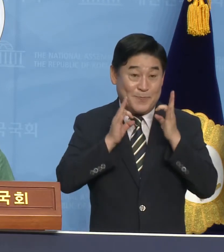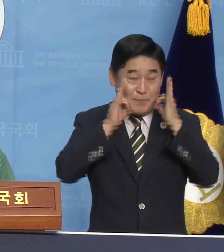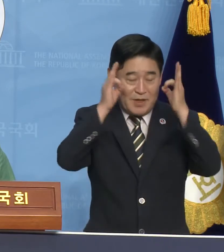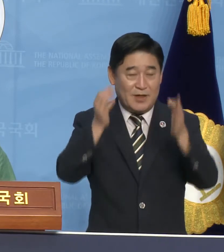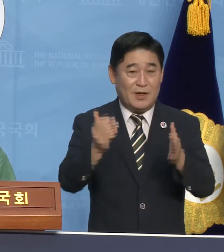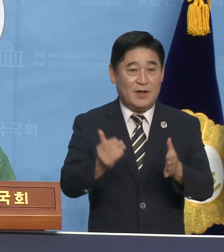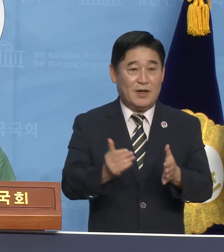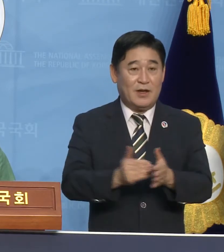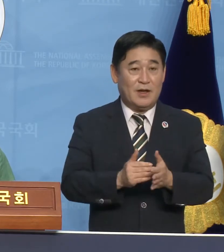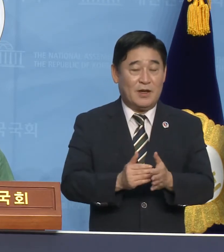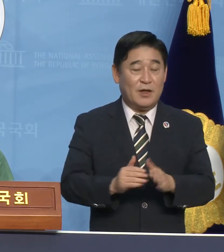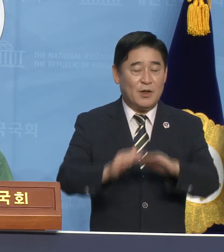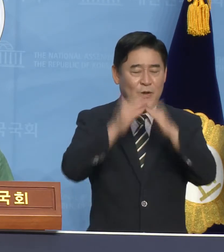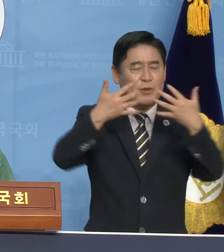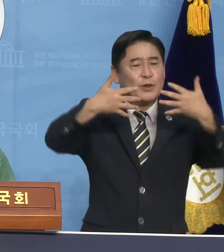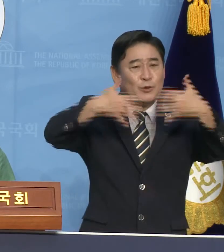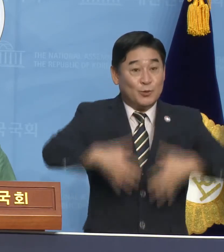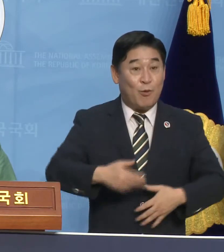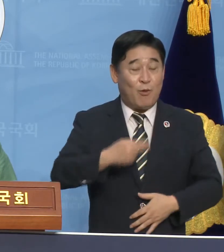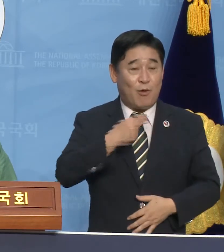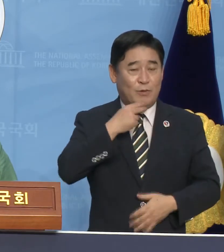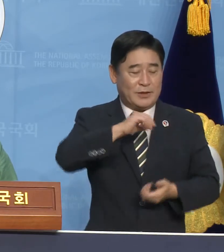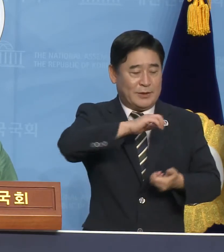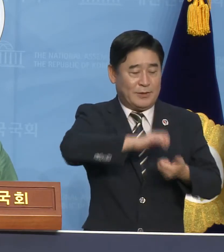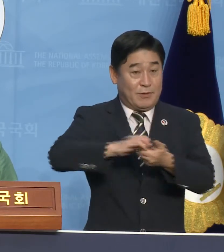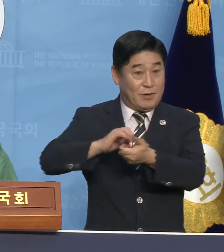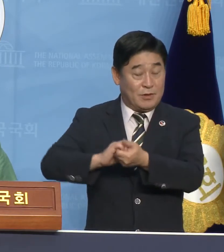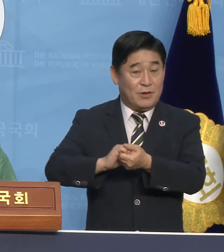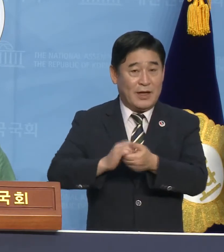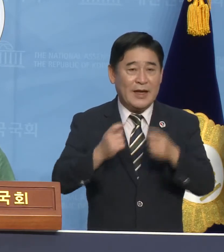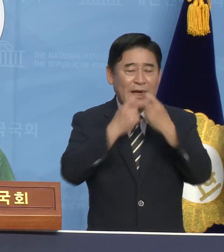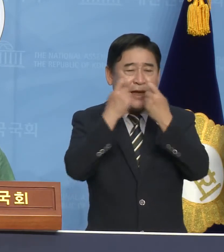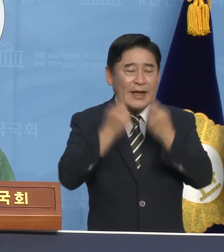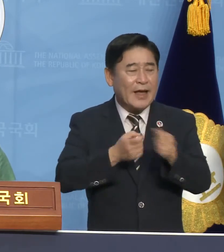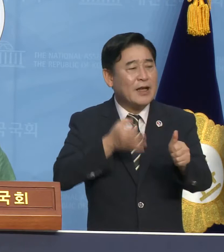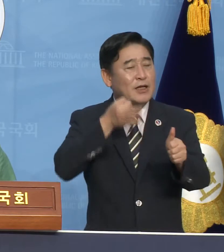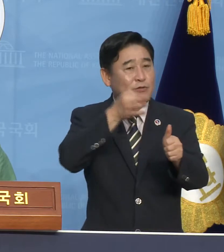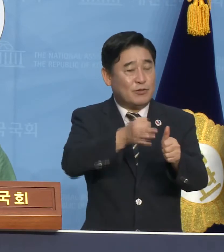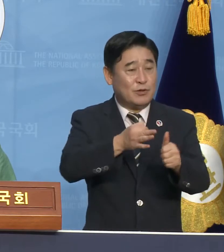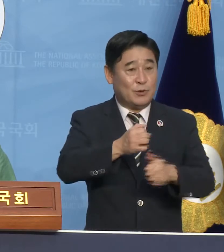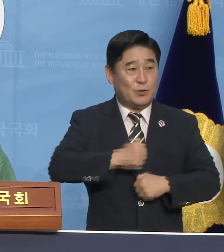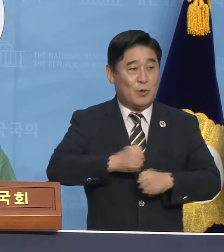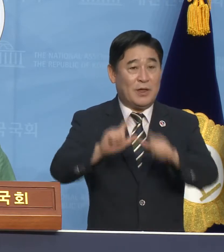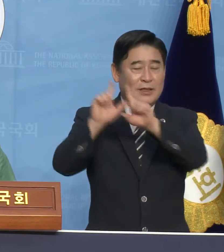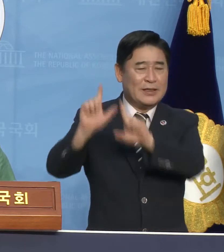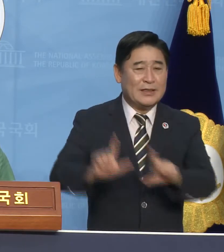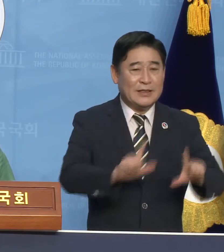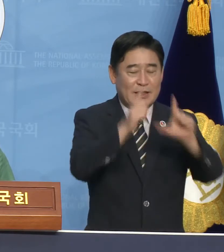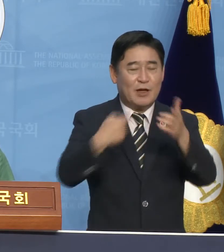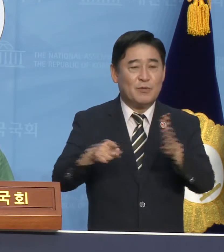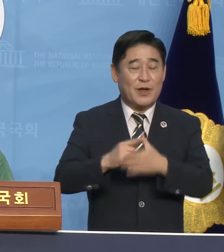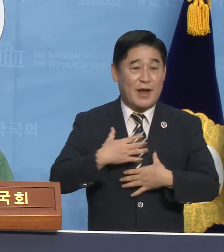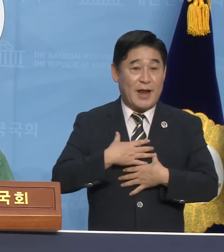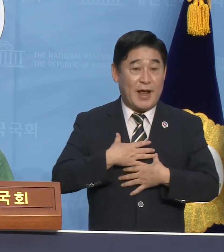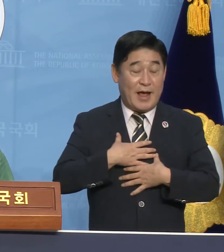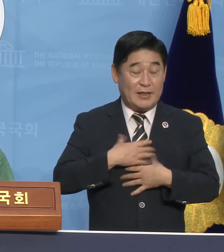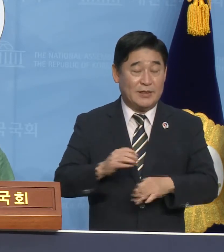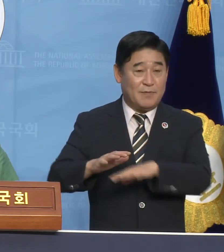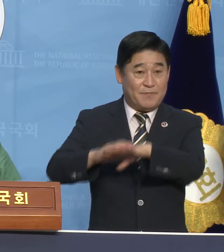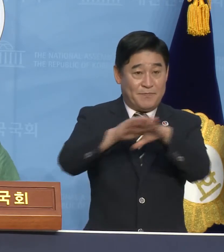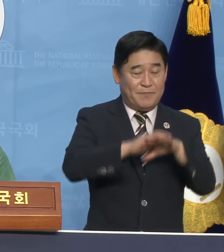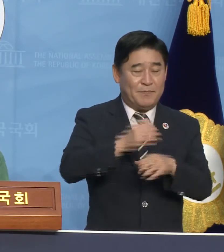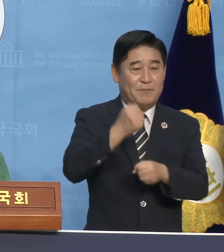쏟았습니다. 모두에게 조건 없이 정기적으로 개인에게 지급되는 존엄한 삶을 유지하기 위한 안전망을 만들기